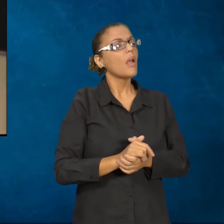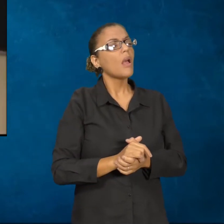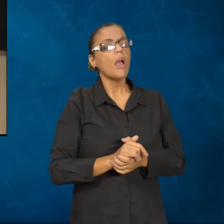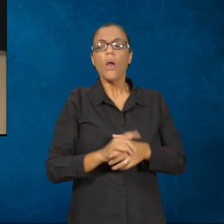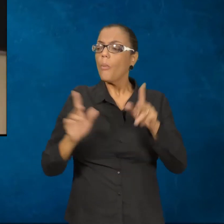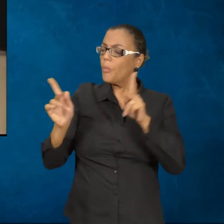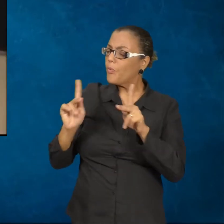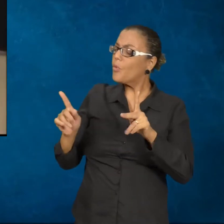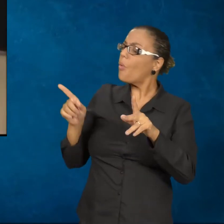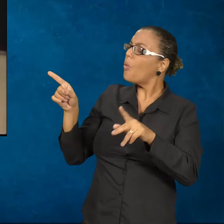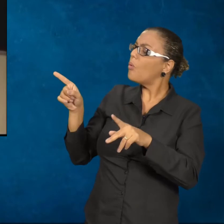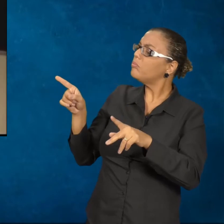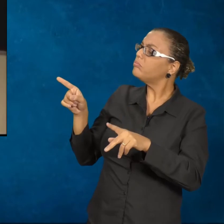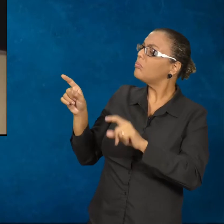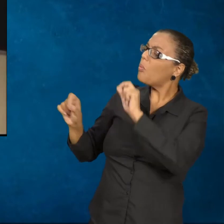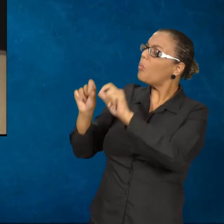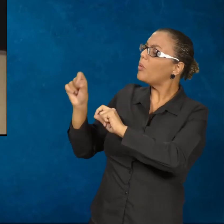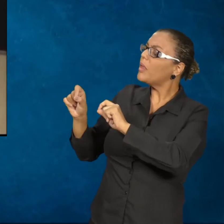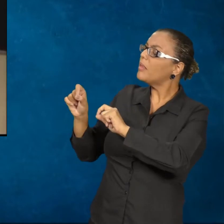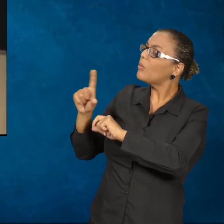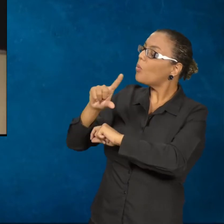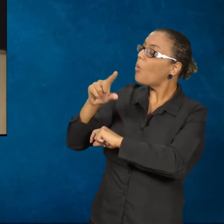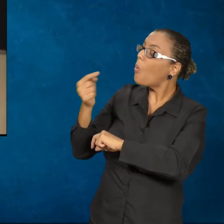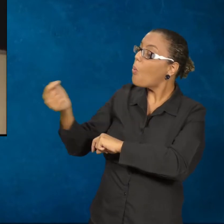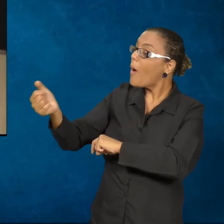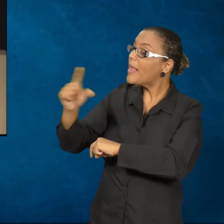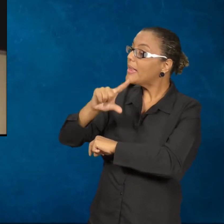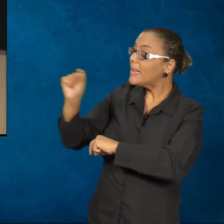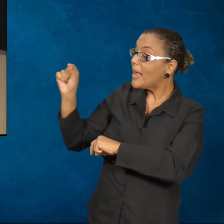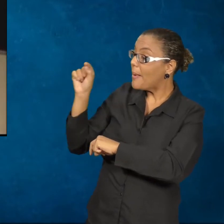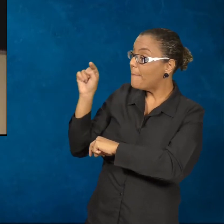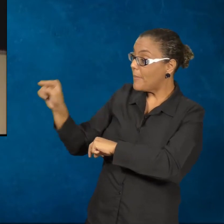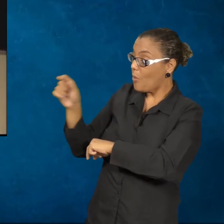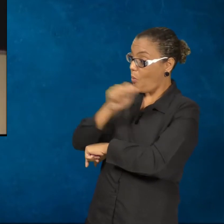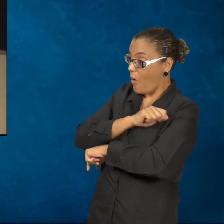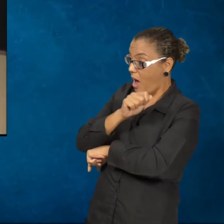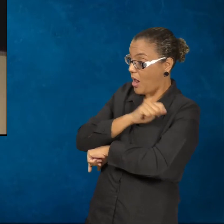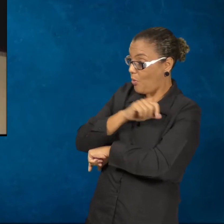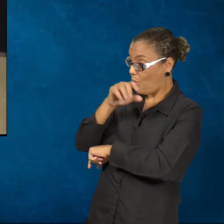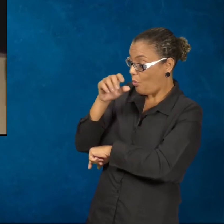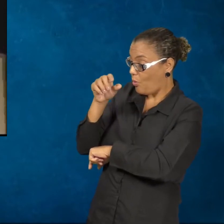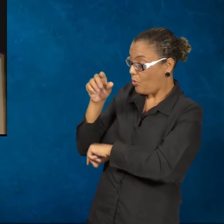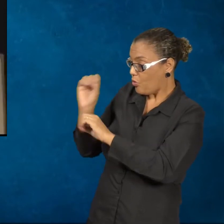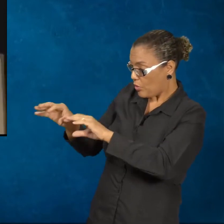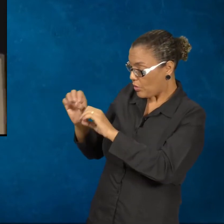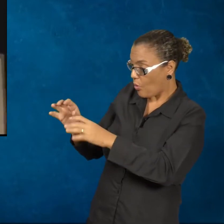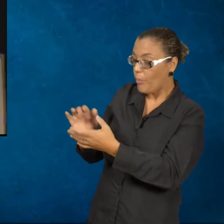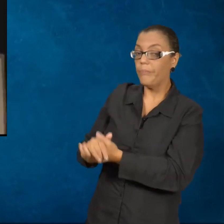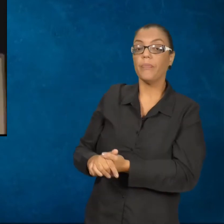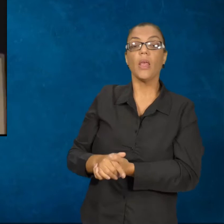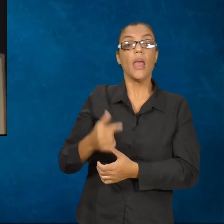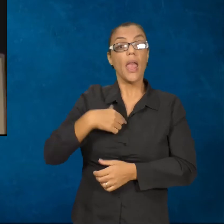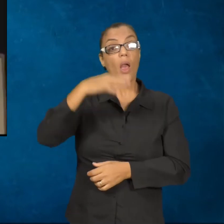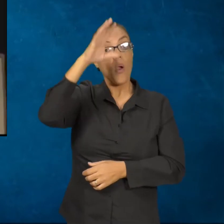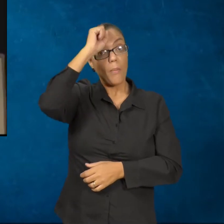Professor, o que o senhor aprendeu com os seus quase 100 mil alunos? Duas coisas. Primeiro, que um idiota, no meio de idiotas, pensa que é